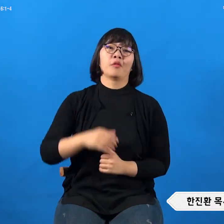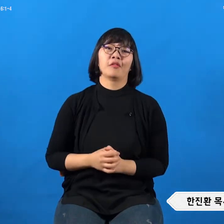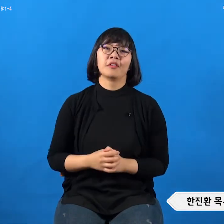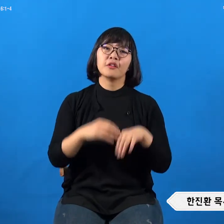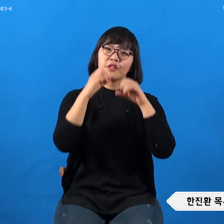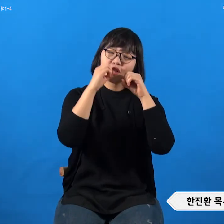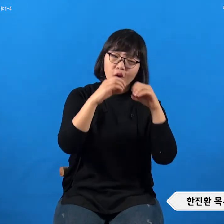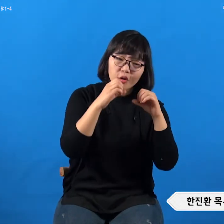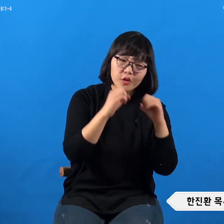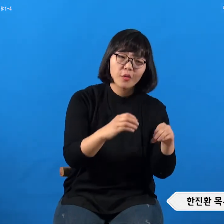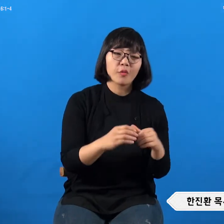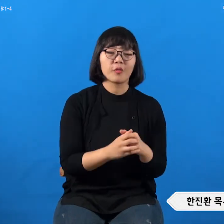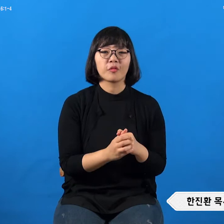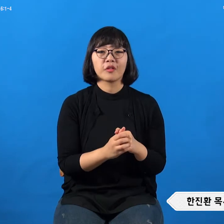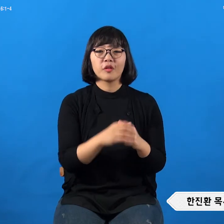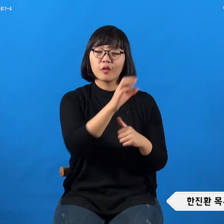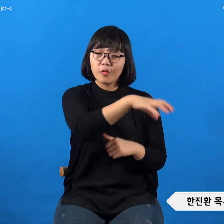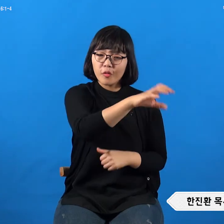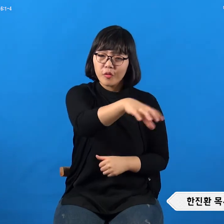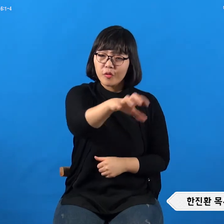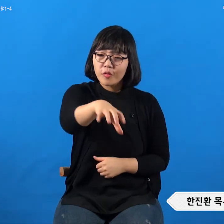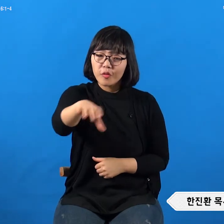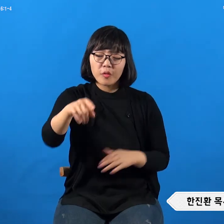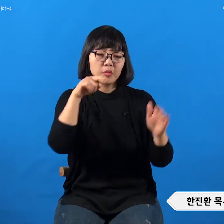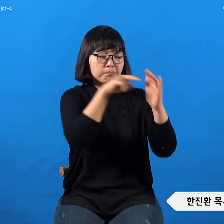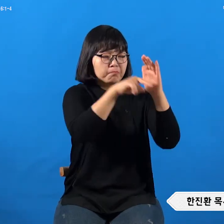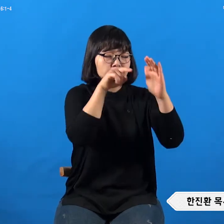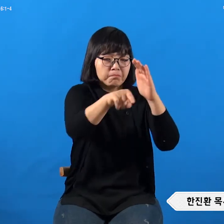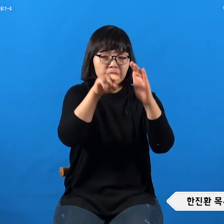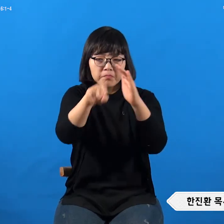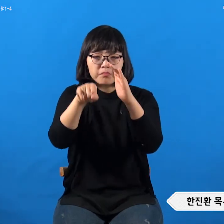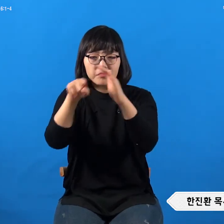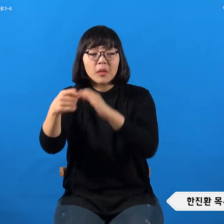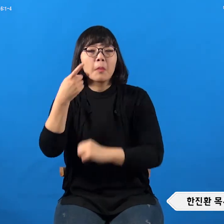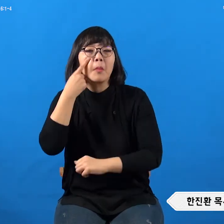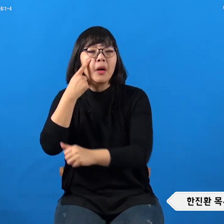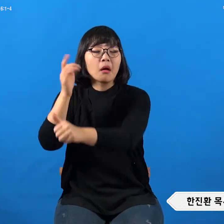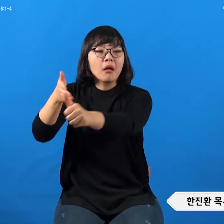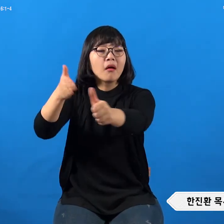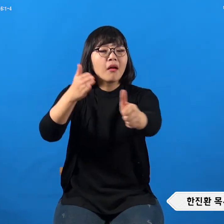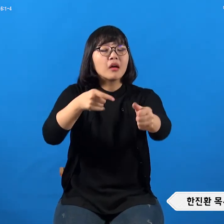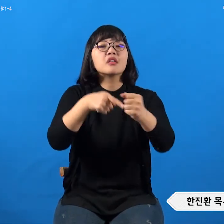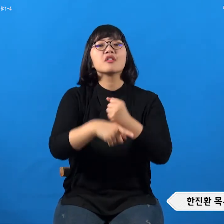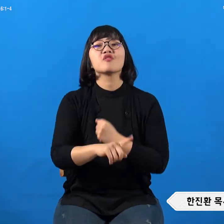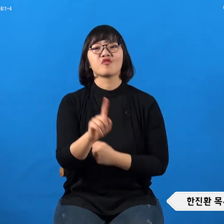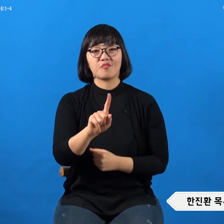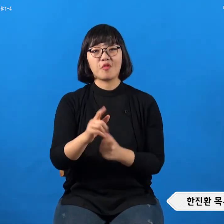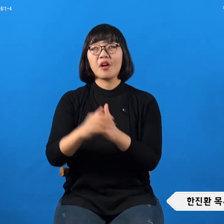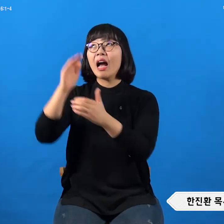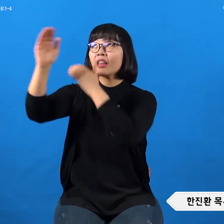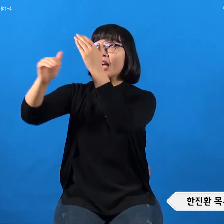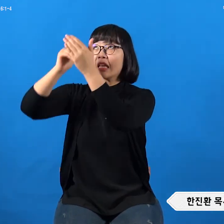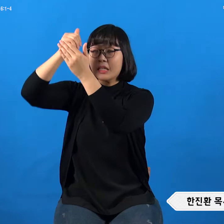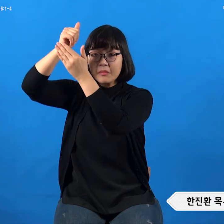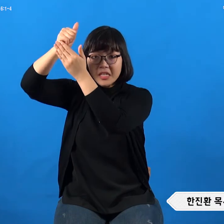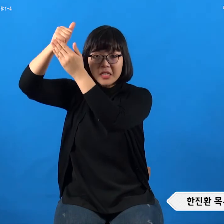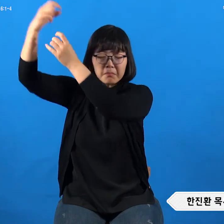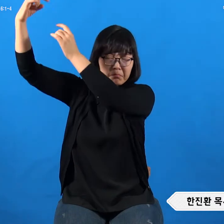방글라데시, 베트남, 네팔, 블라디보스 단기선교도 여러분 자주 가셔야 됩니다. 보여주시는 사람이